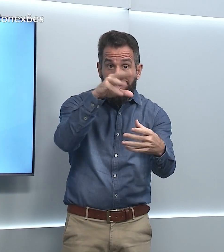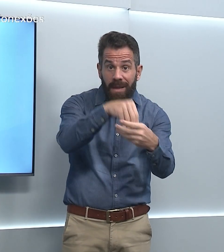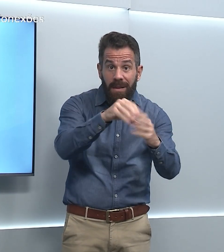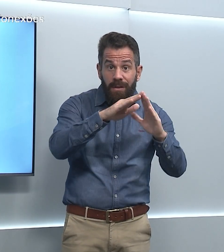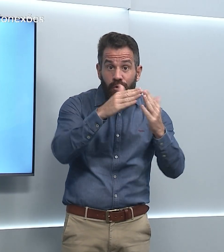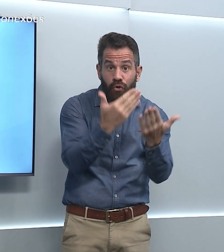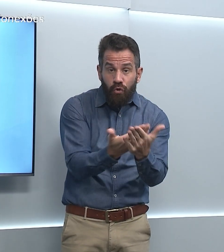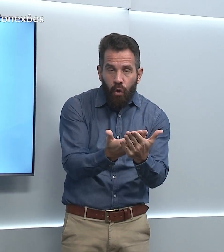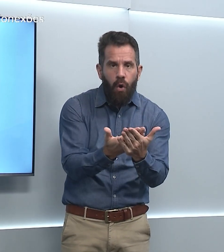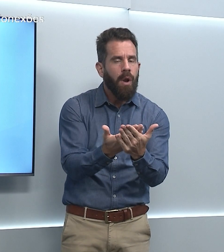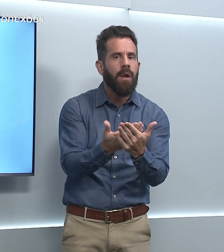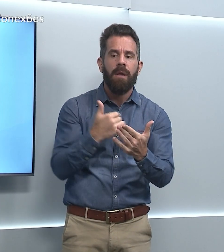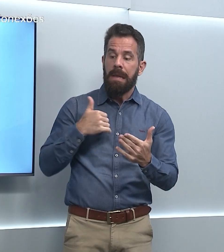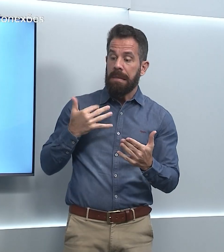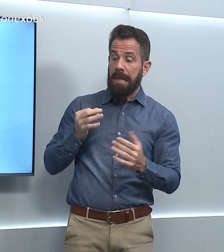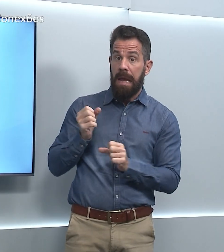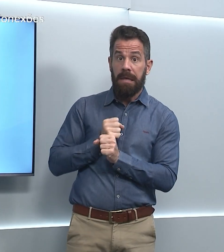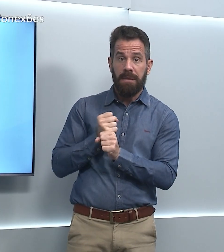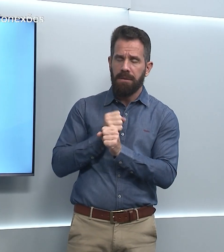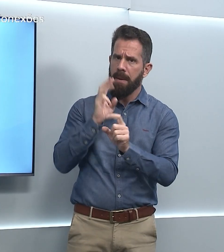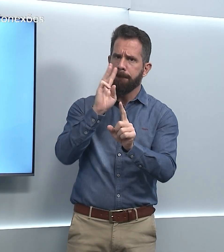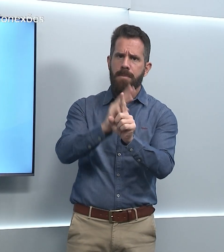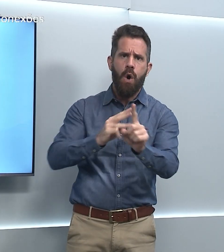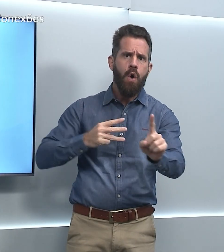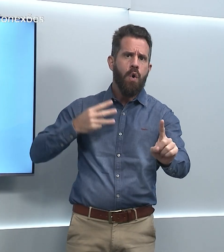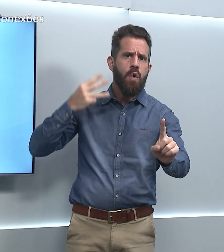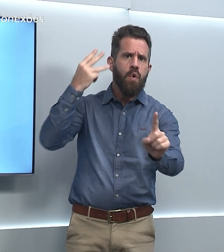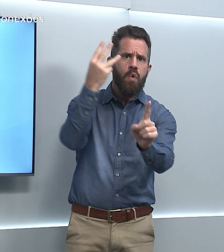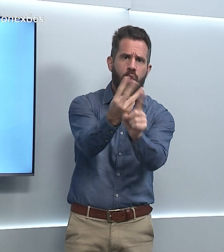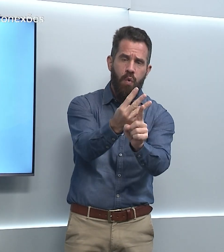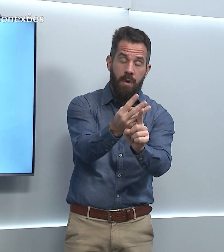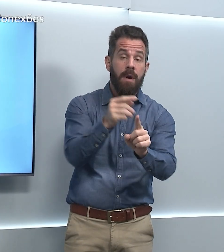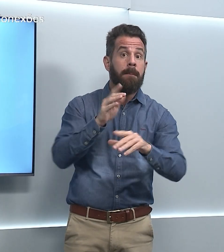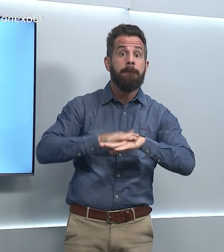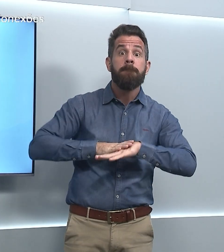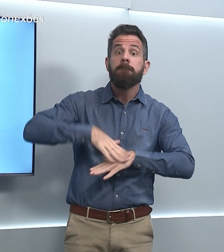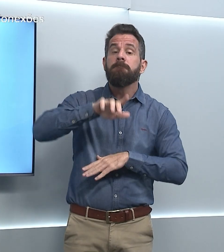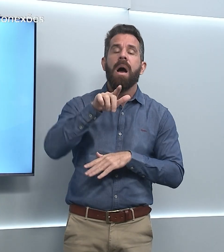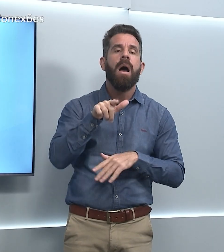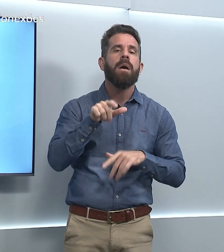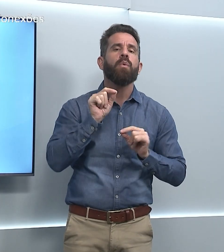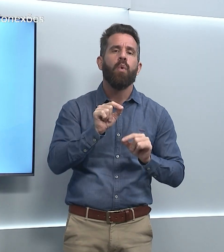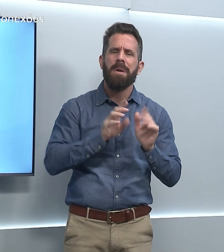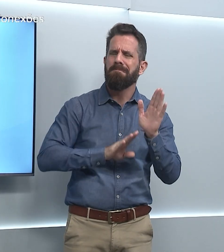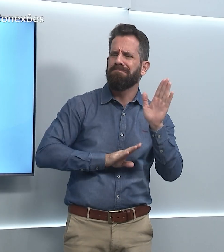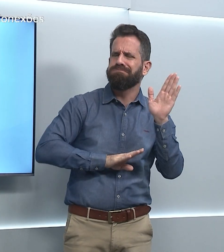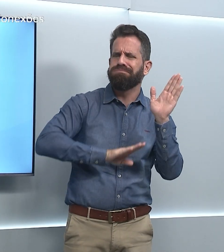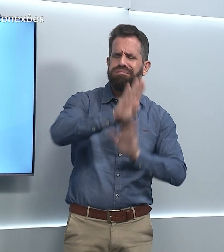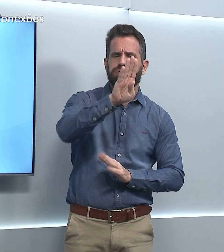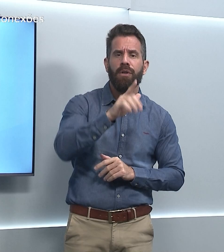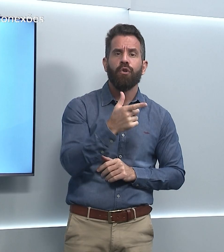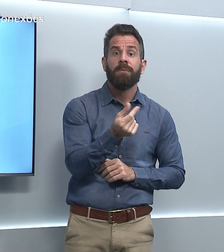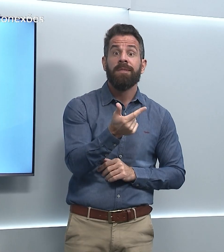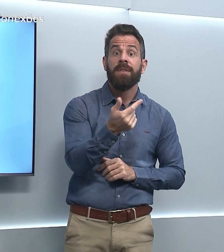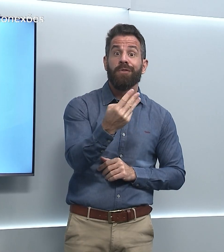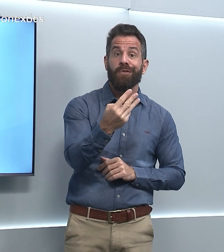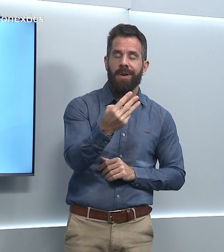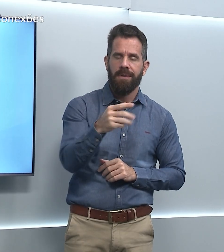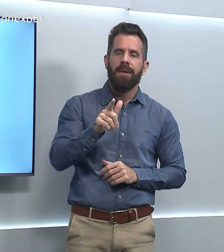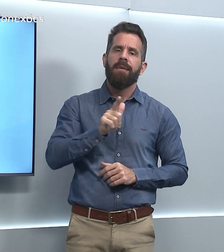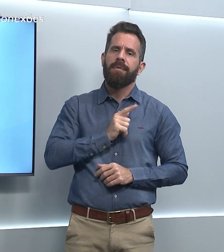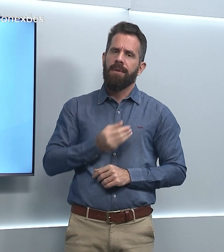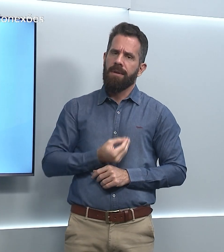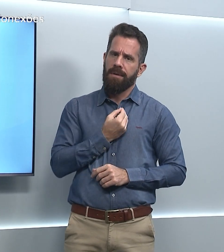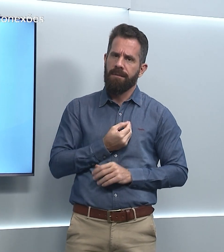triplicou em 10 anos, atingindo o ápice em 2023, segundo uma análise de dados